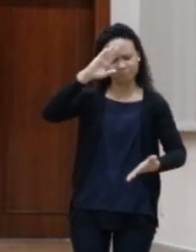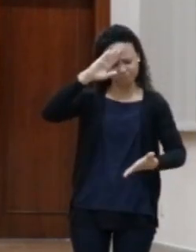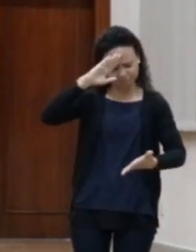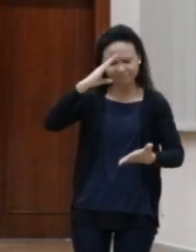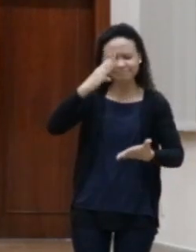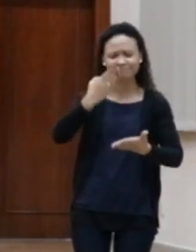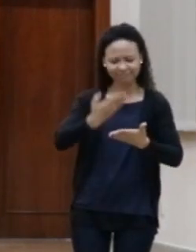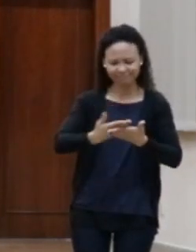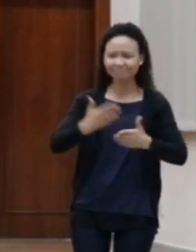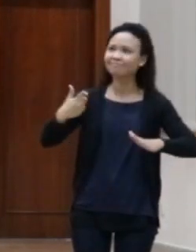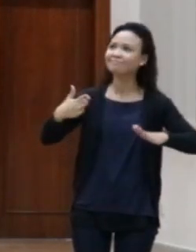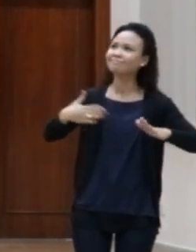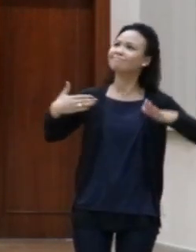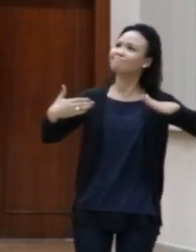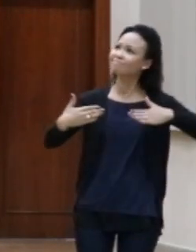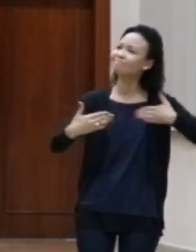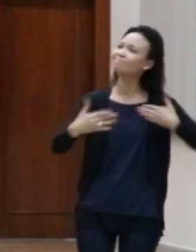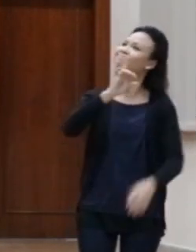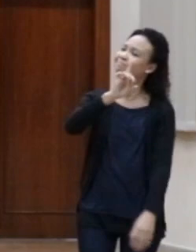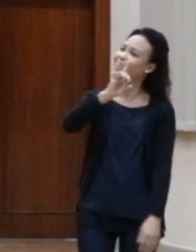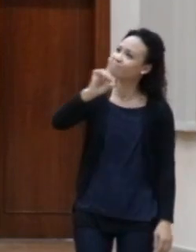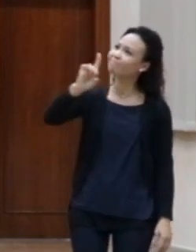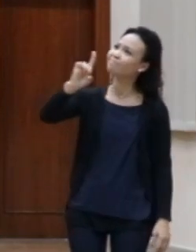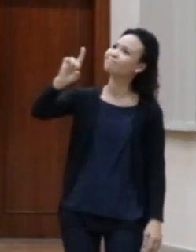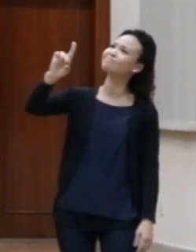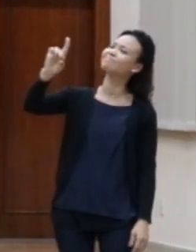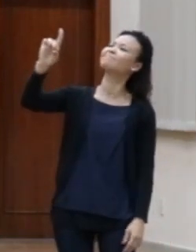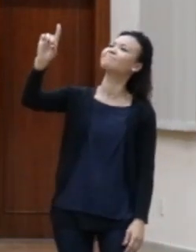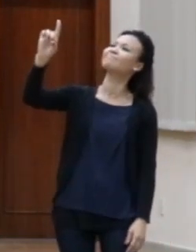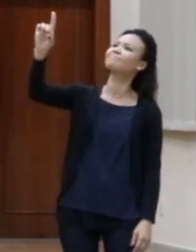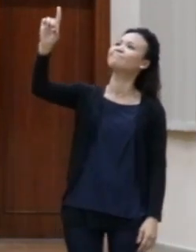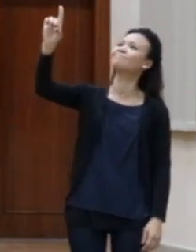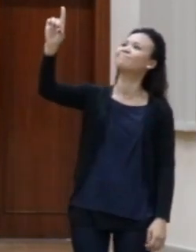eu me alegrarei em ti.